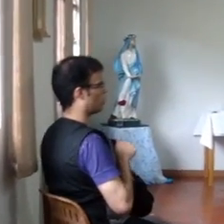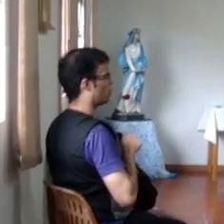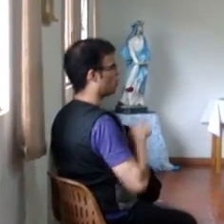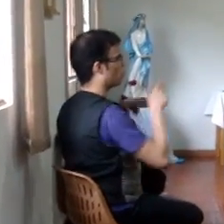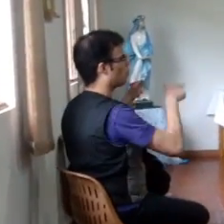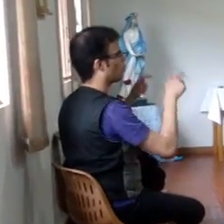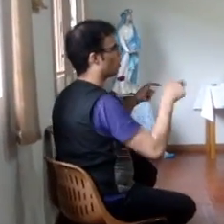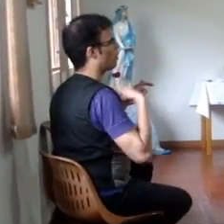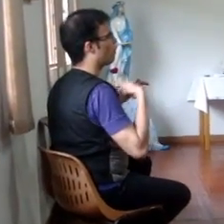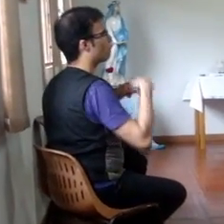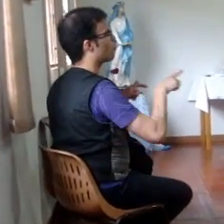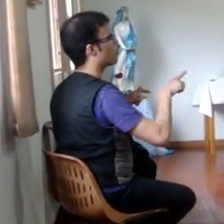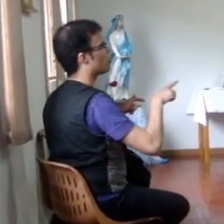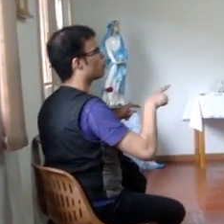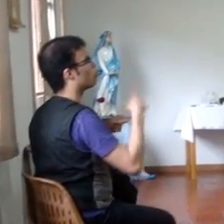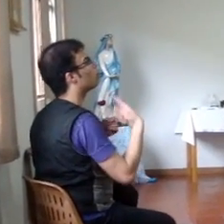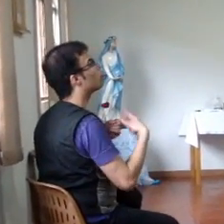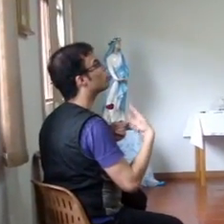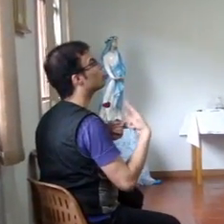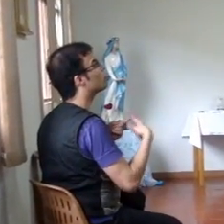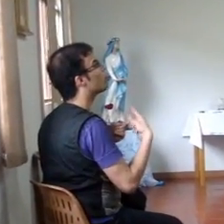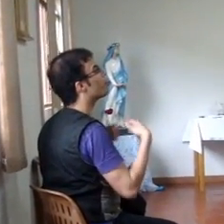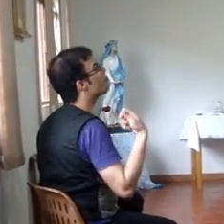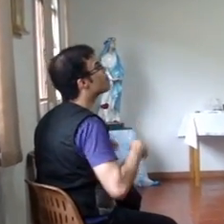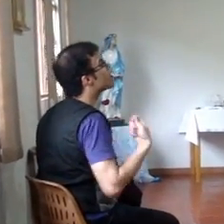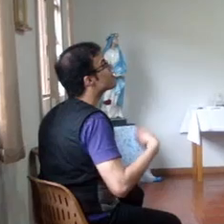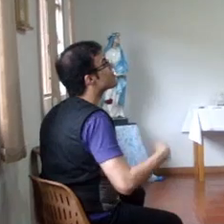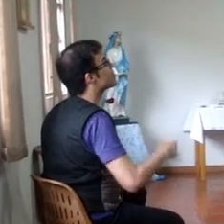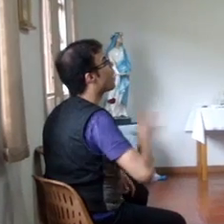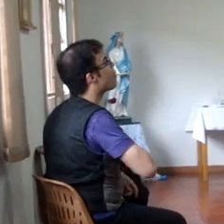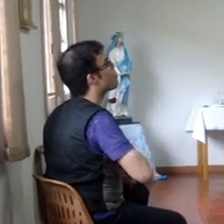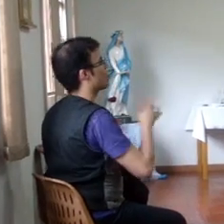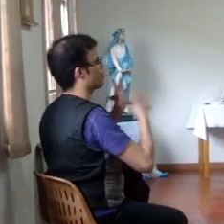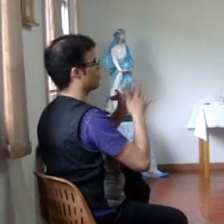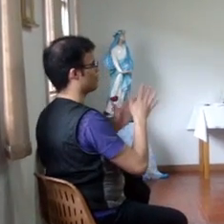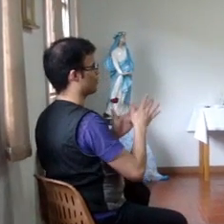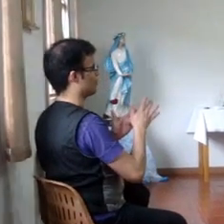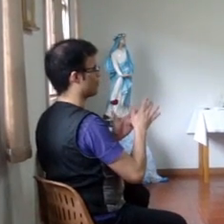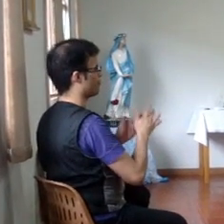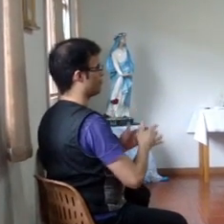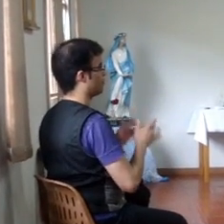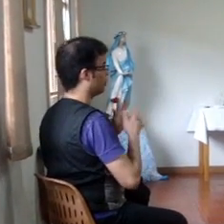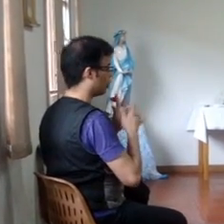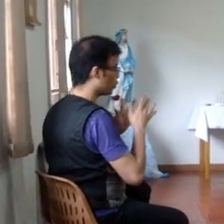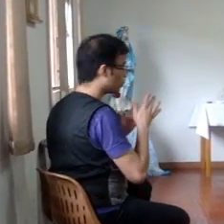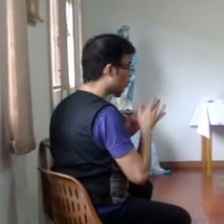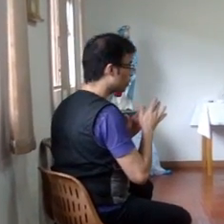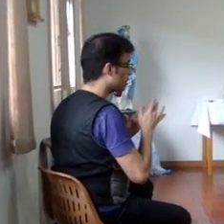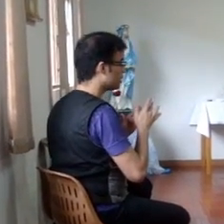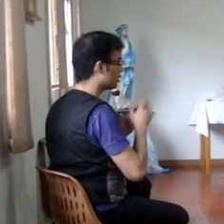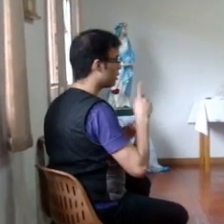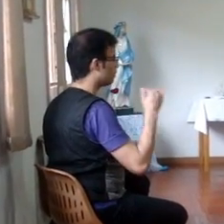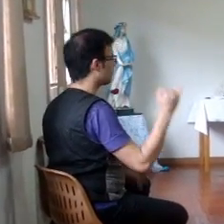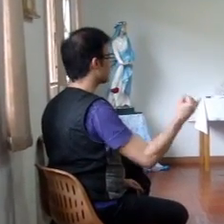obedientes a Ele. Sem mim, nada podeis fazer. E é o que Deus está